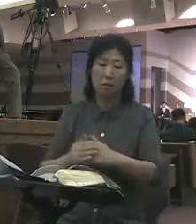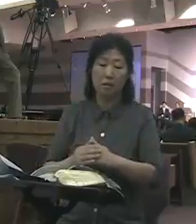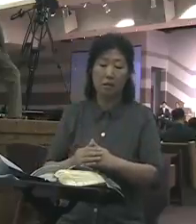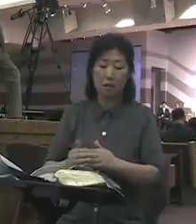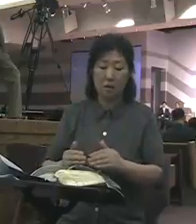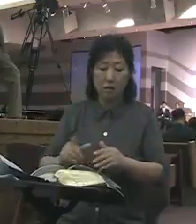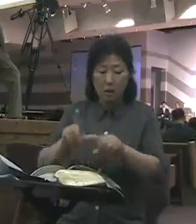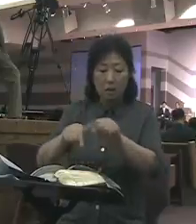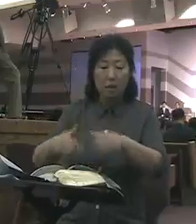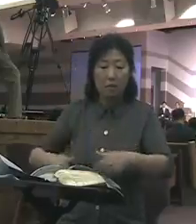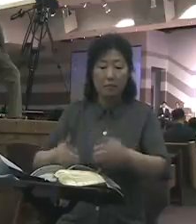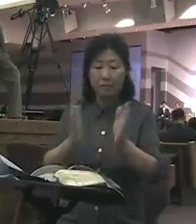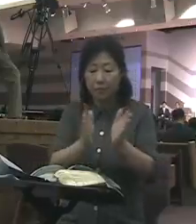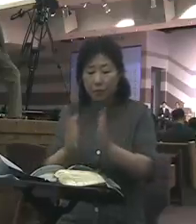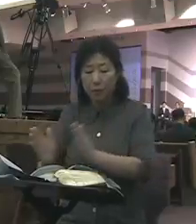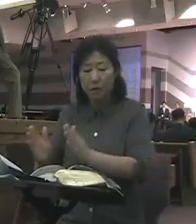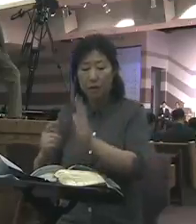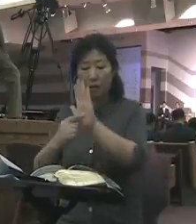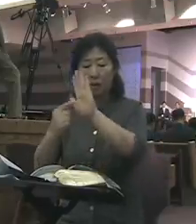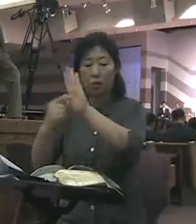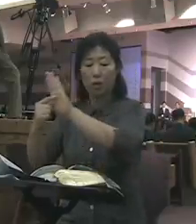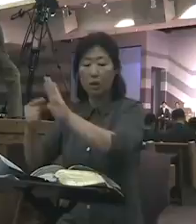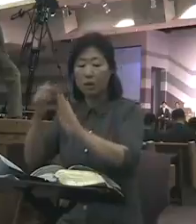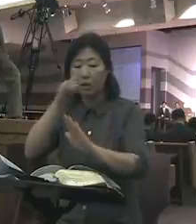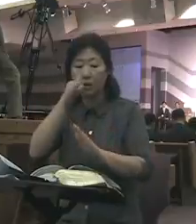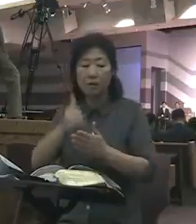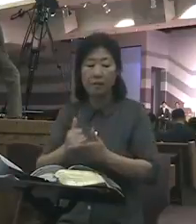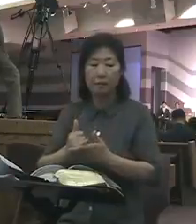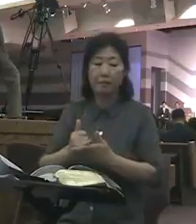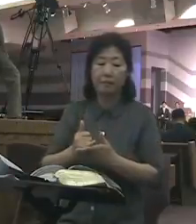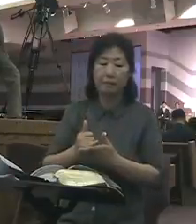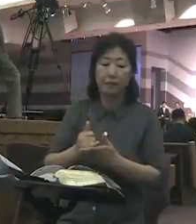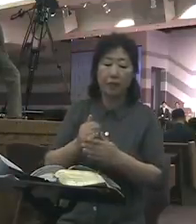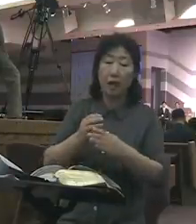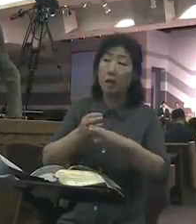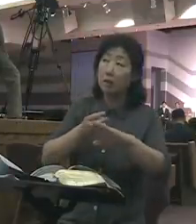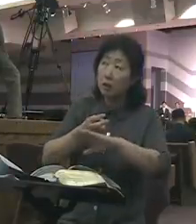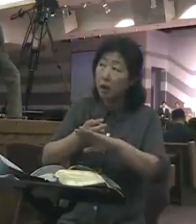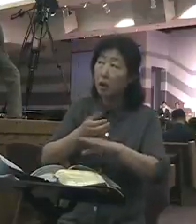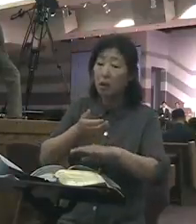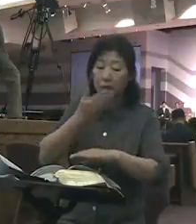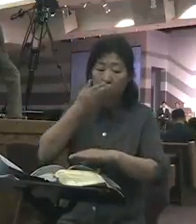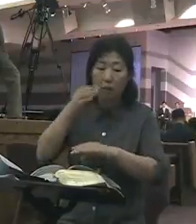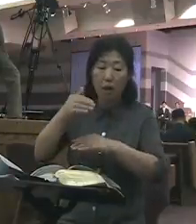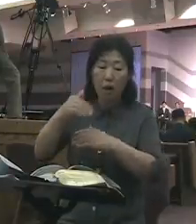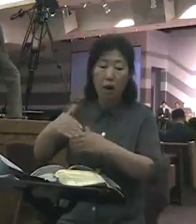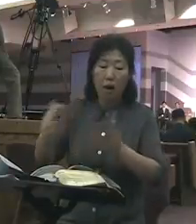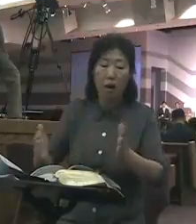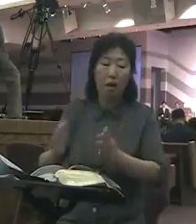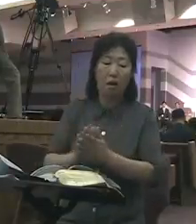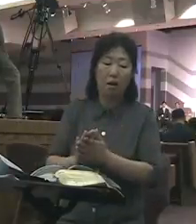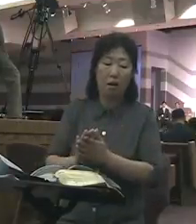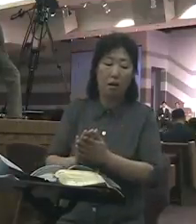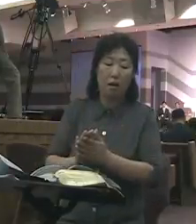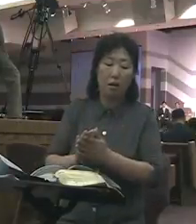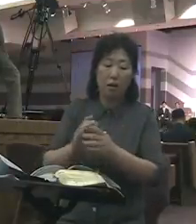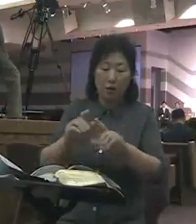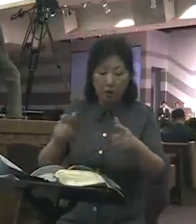시간대가 나와 있습니다. 염화회, 주차사역원, 또 주방사역의 뒷마무리, 교육개발원의 교사들,